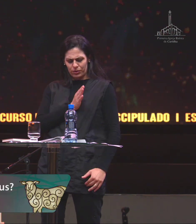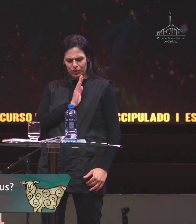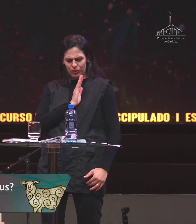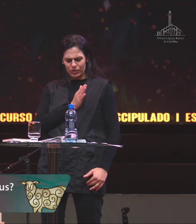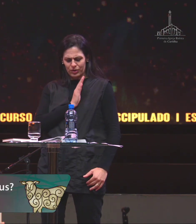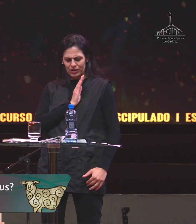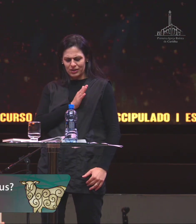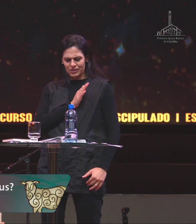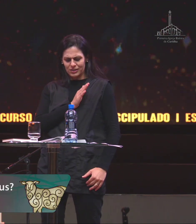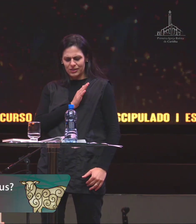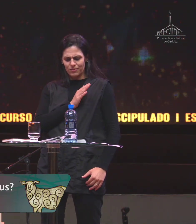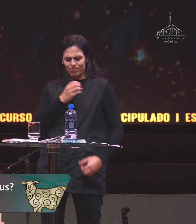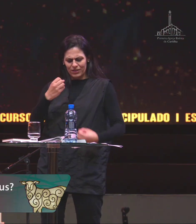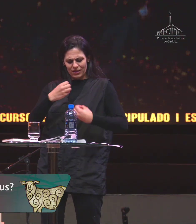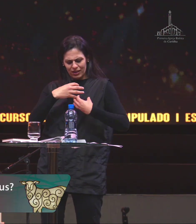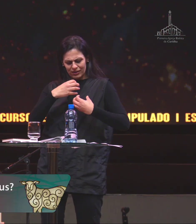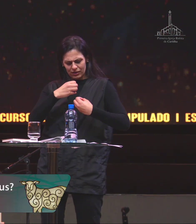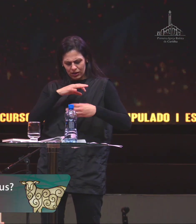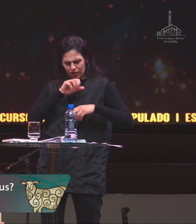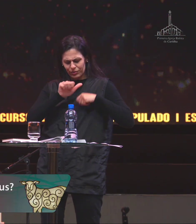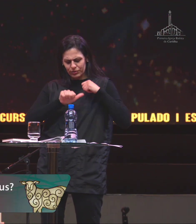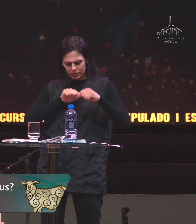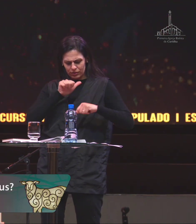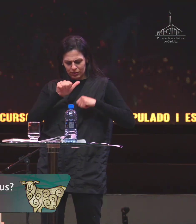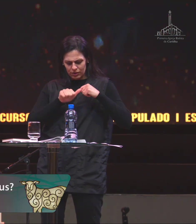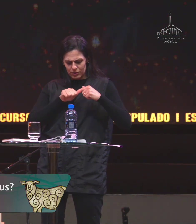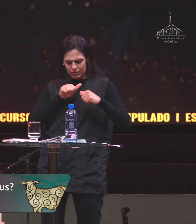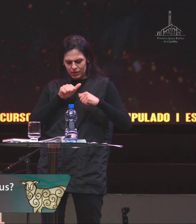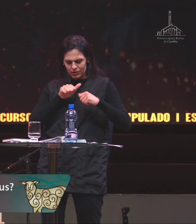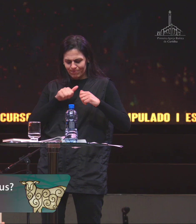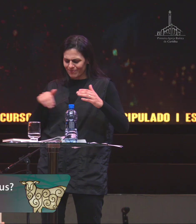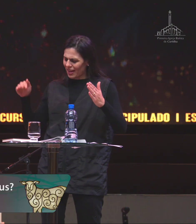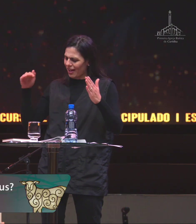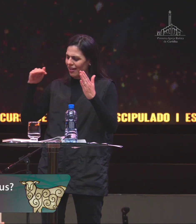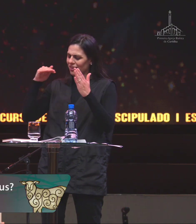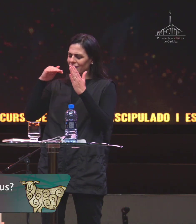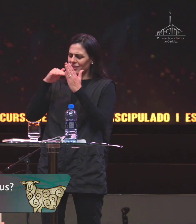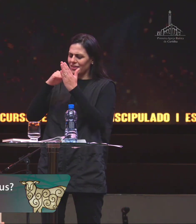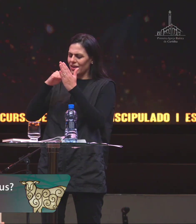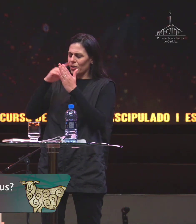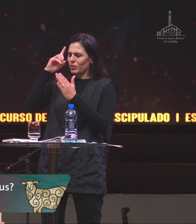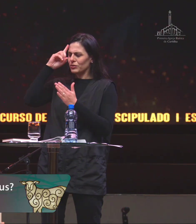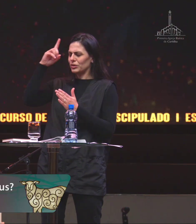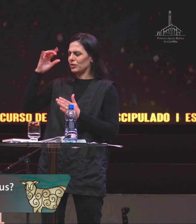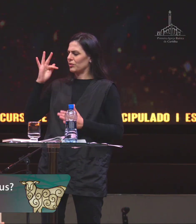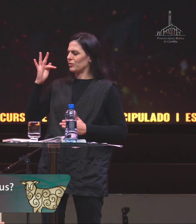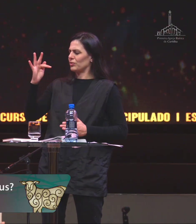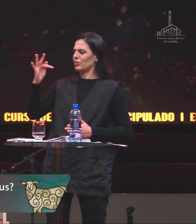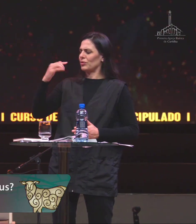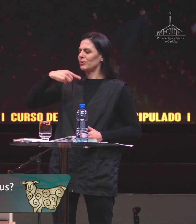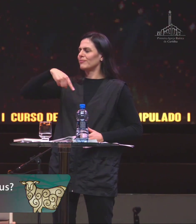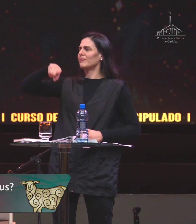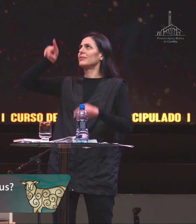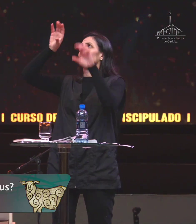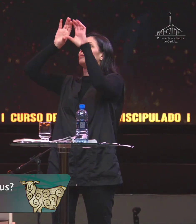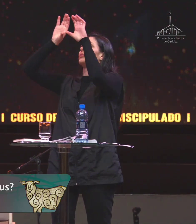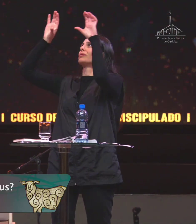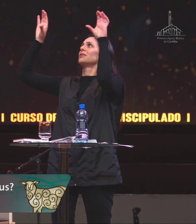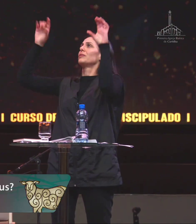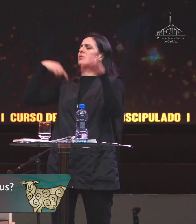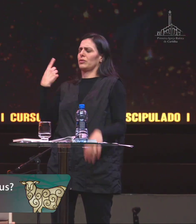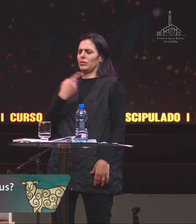seu tempo com Deus agora. Fala para Ele aquilo que você está entregando ou aquilo que você quer fazer, sobre ser uma carta viva de